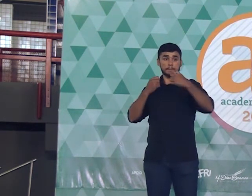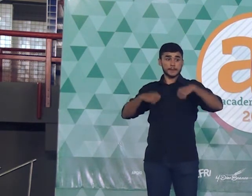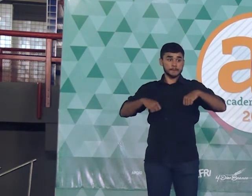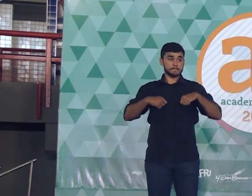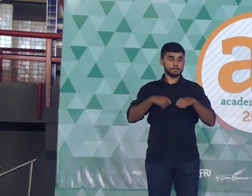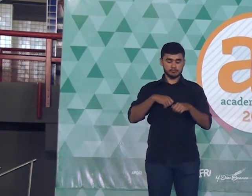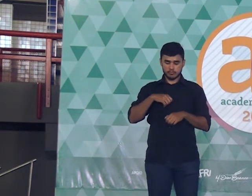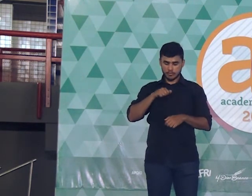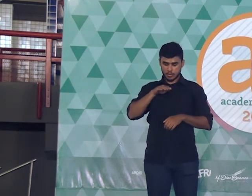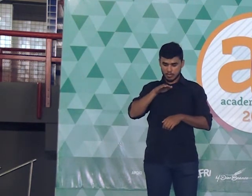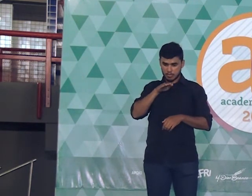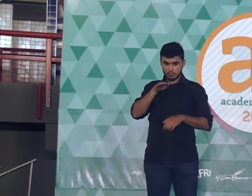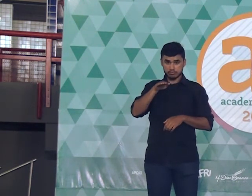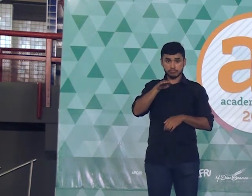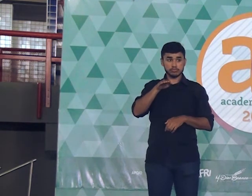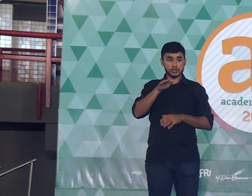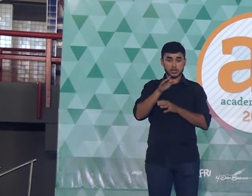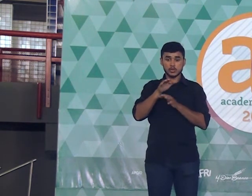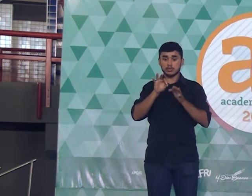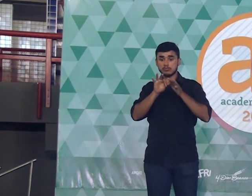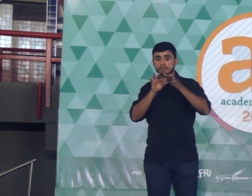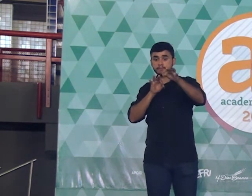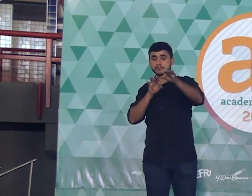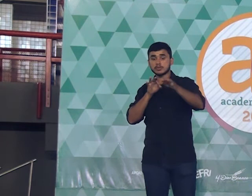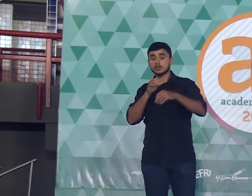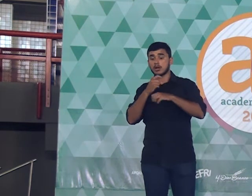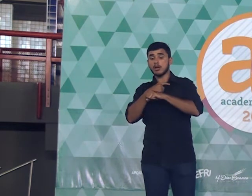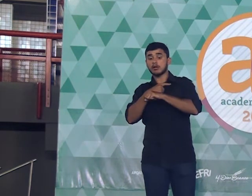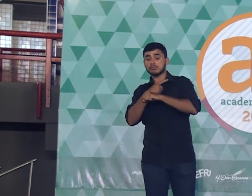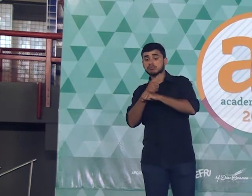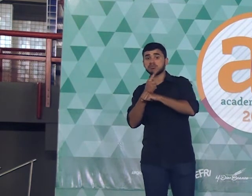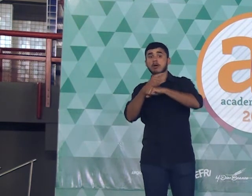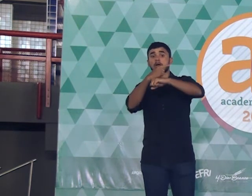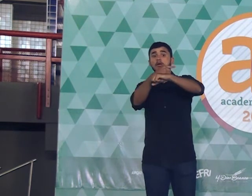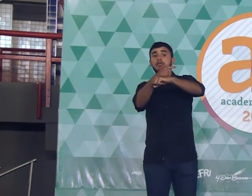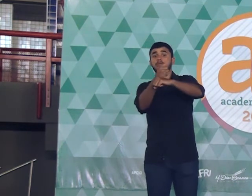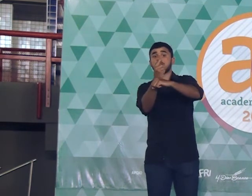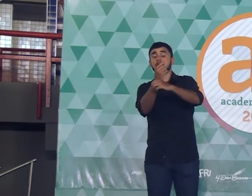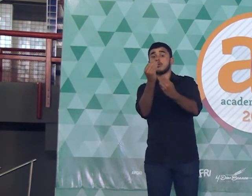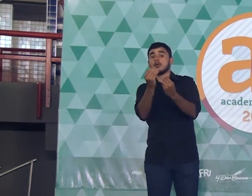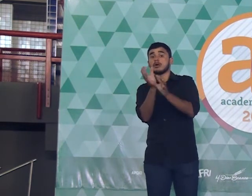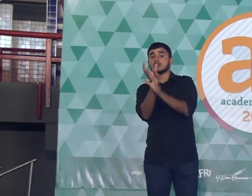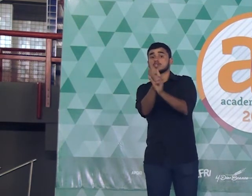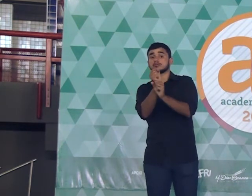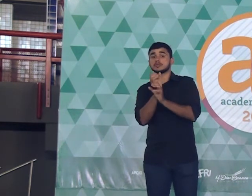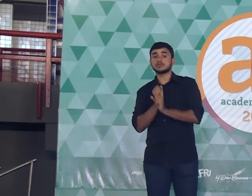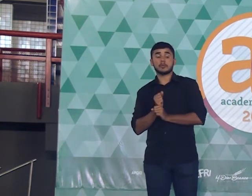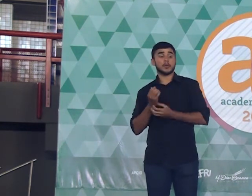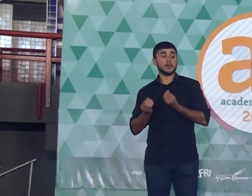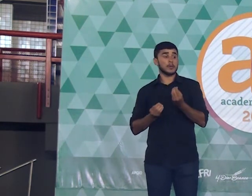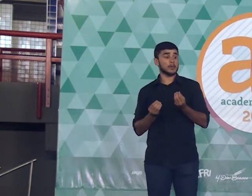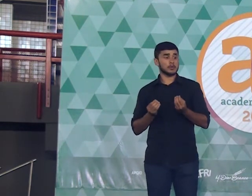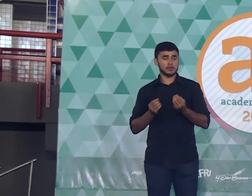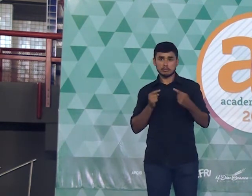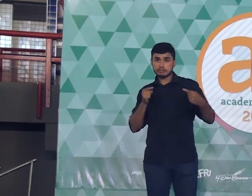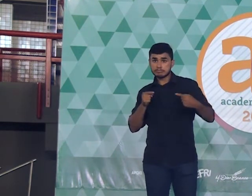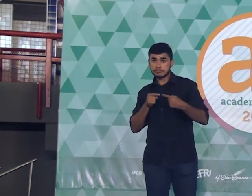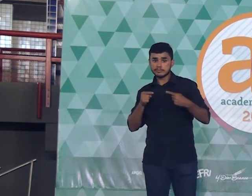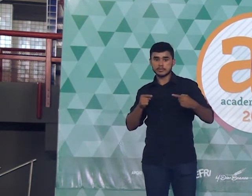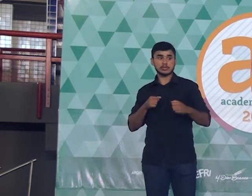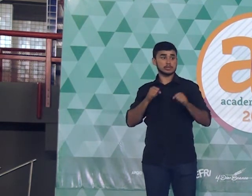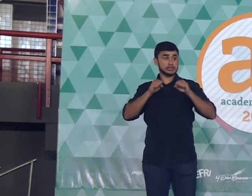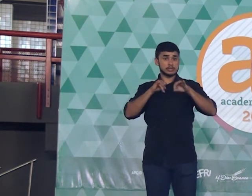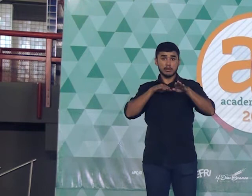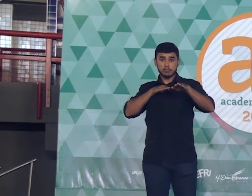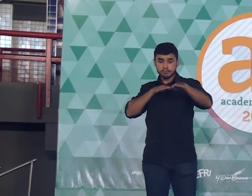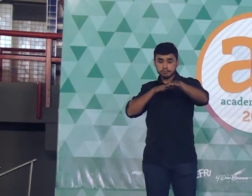pela velocidade resultante entre eles. Sempre que os dois móveis estiverem no mesmo sentido, o móvel